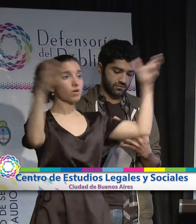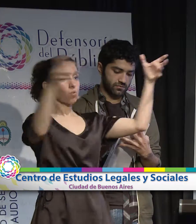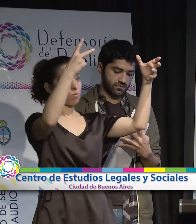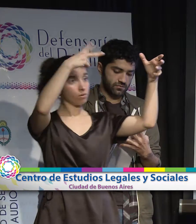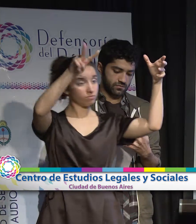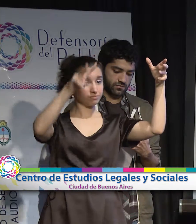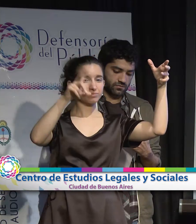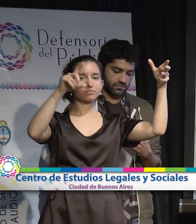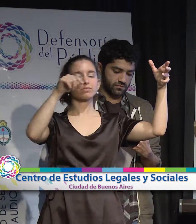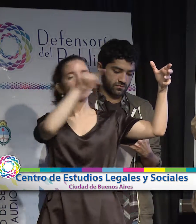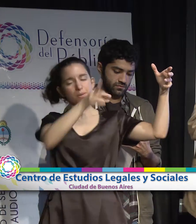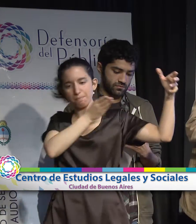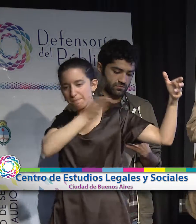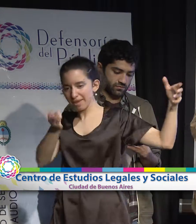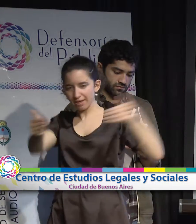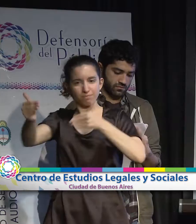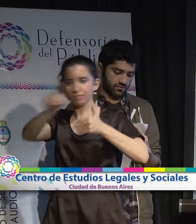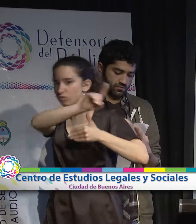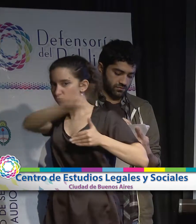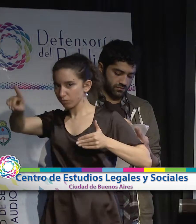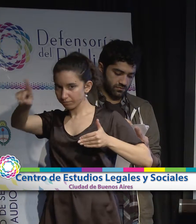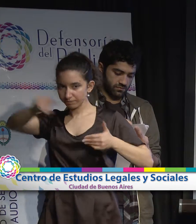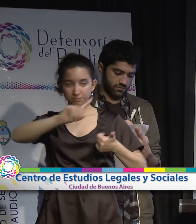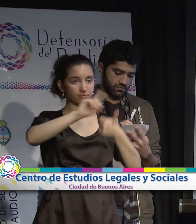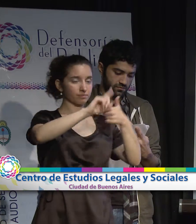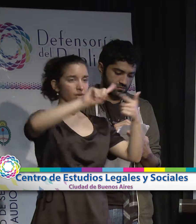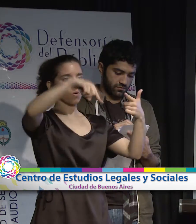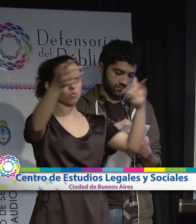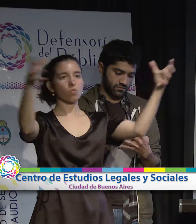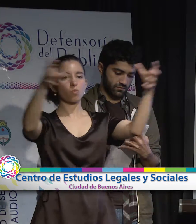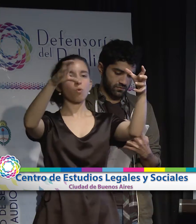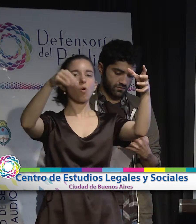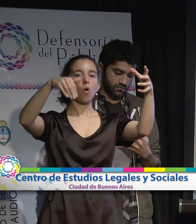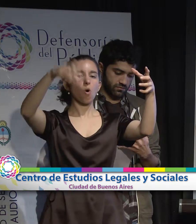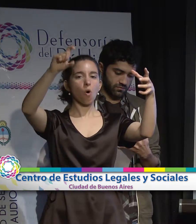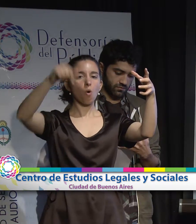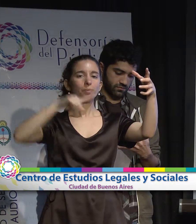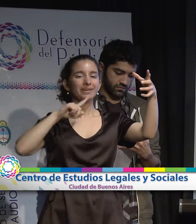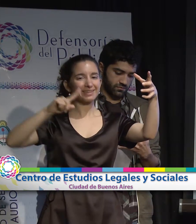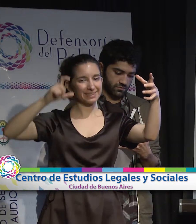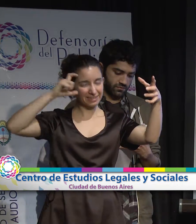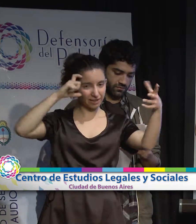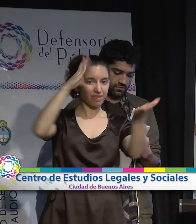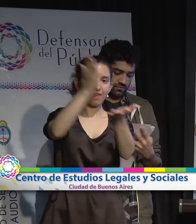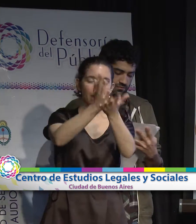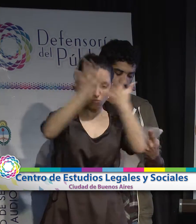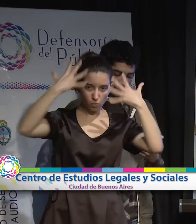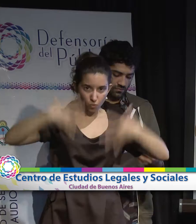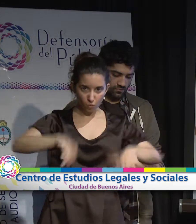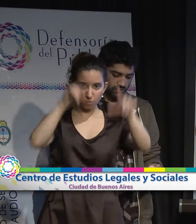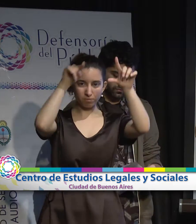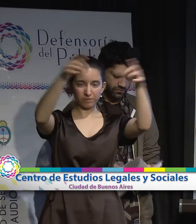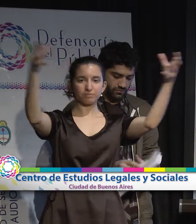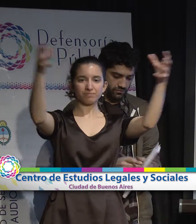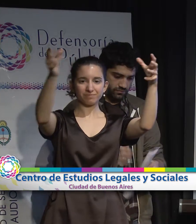de plantear el principio de no regresividad. Y también el Comité de Derechos Humanos, que es el órgano de supervisión